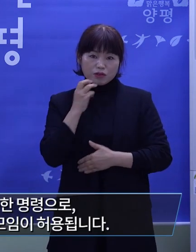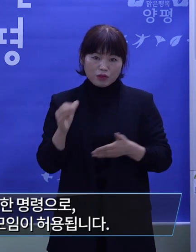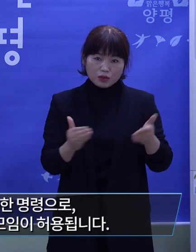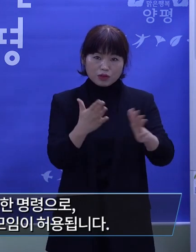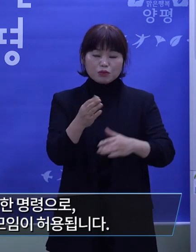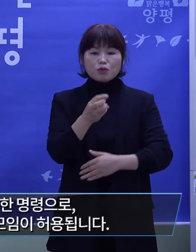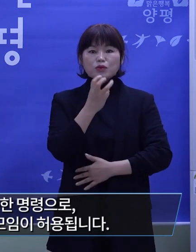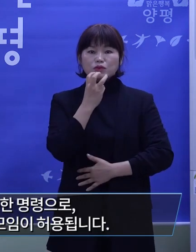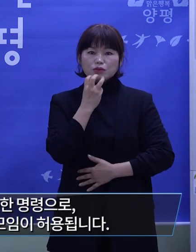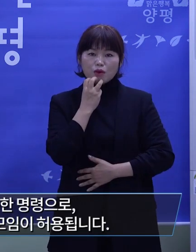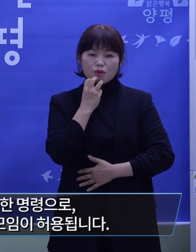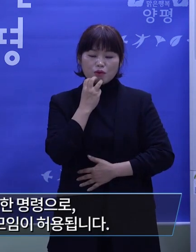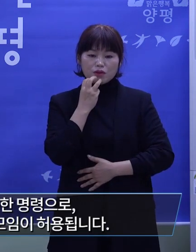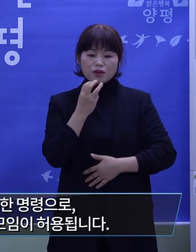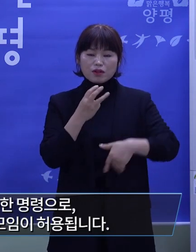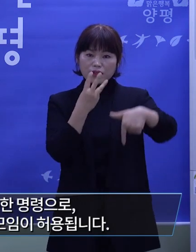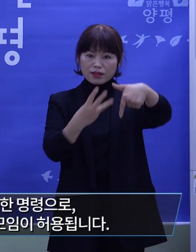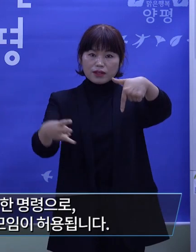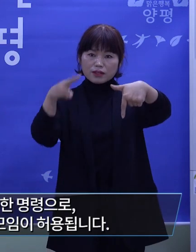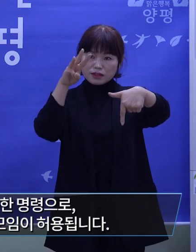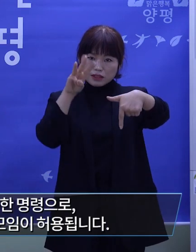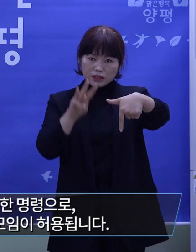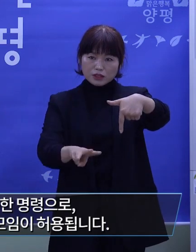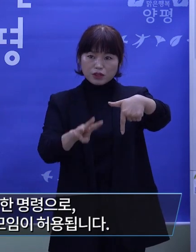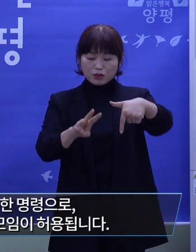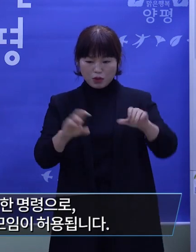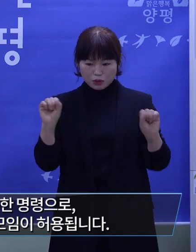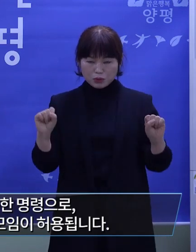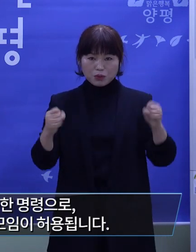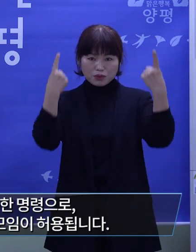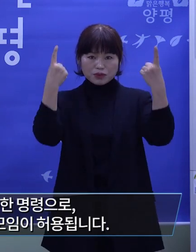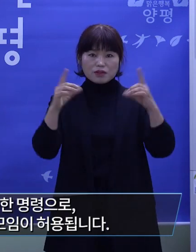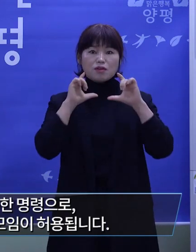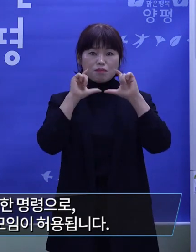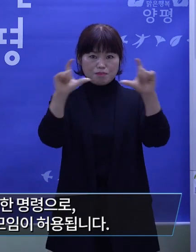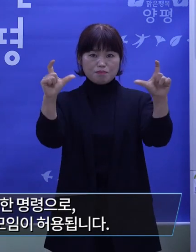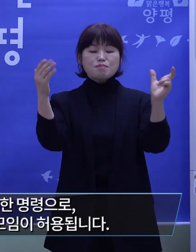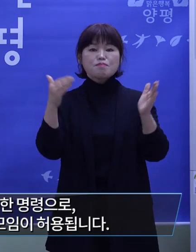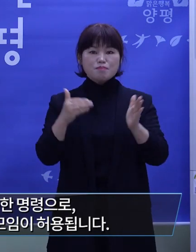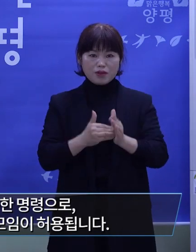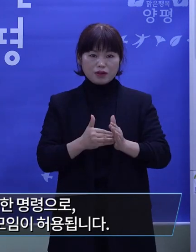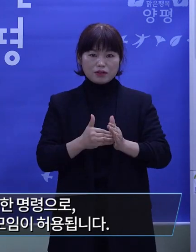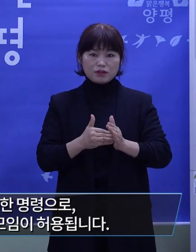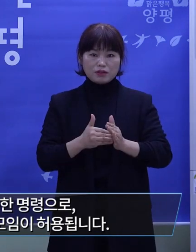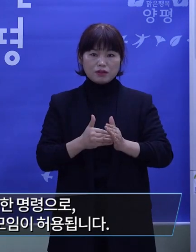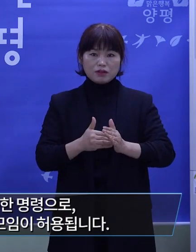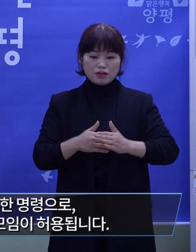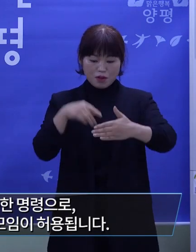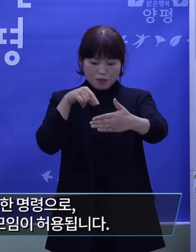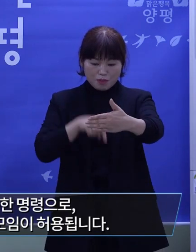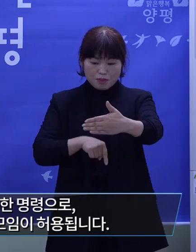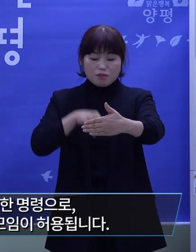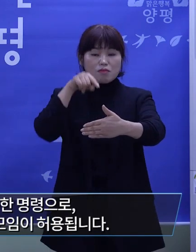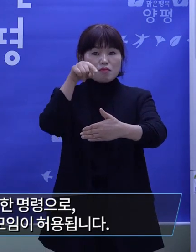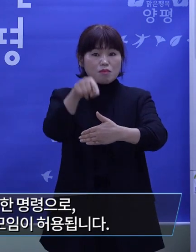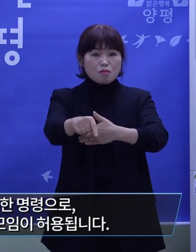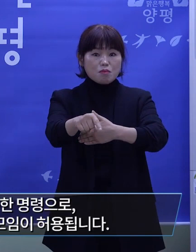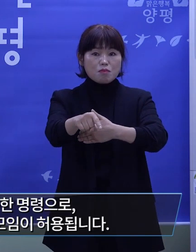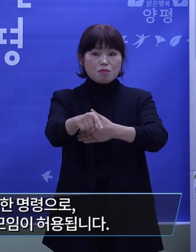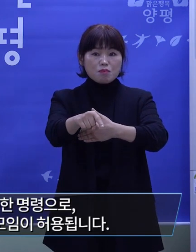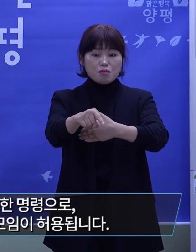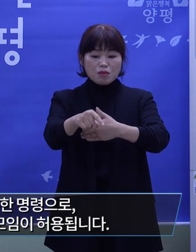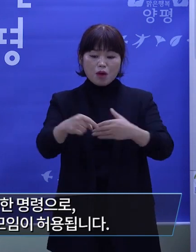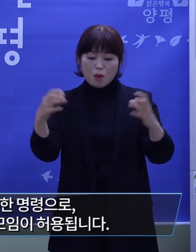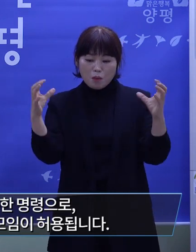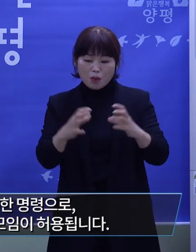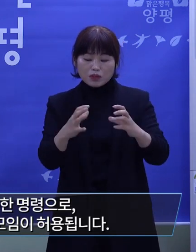등 수도권이 공동으로 발동한 명령으로 실내외 5인 이상의 사적